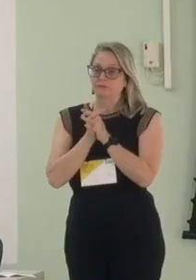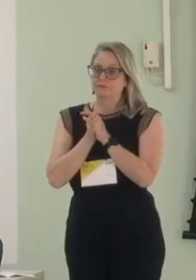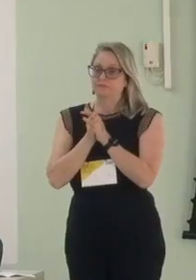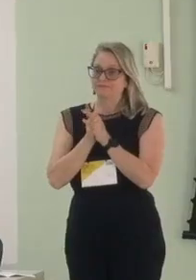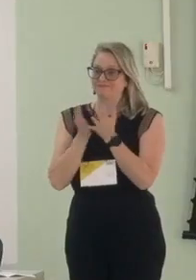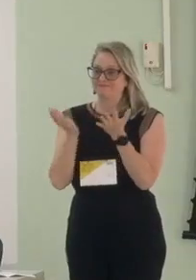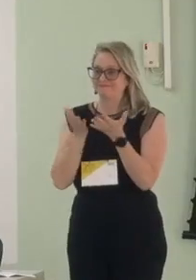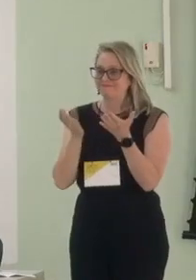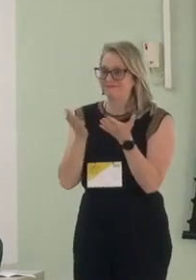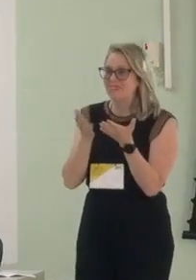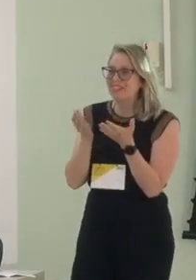Olá,